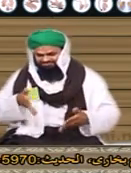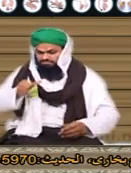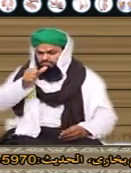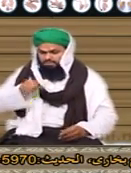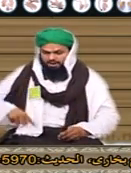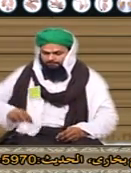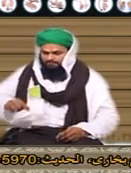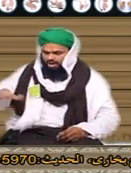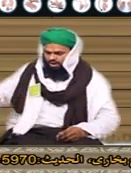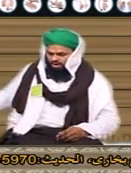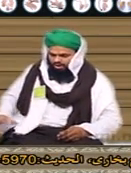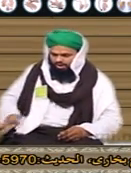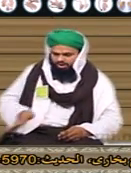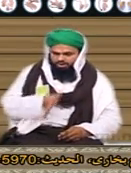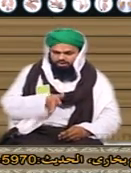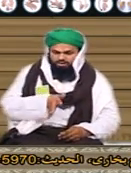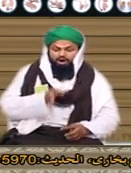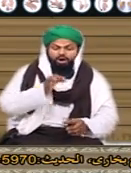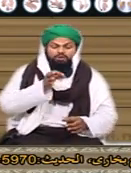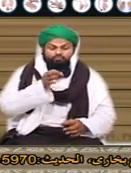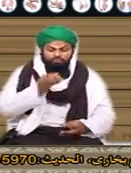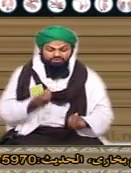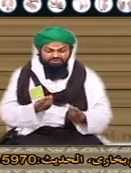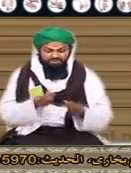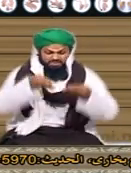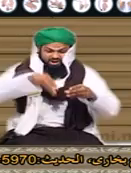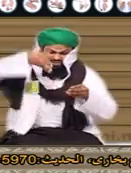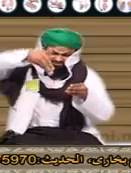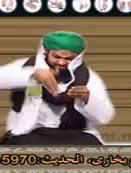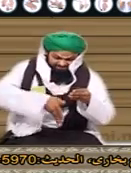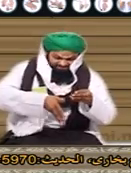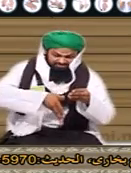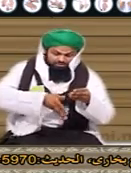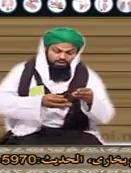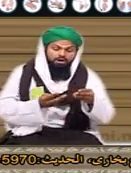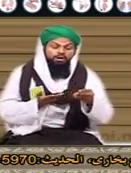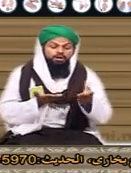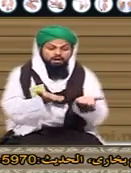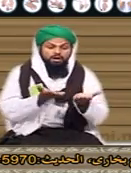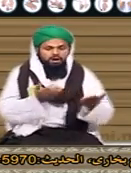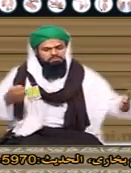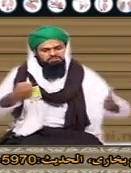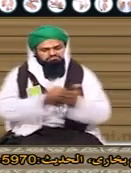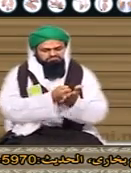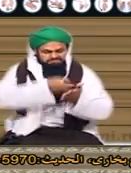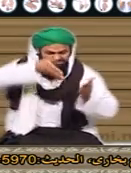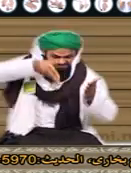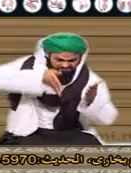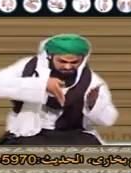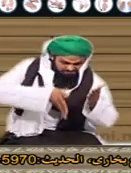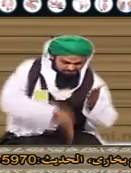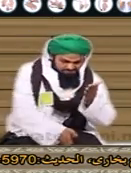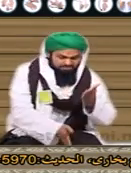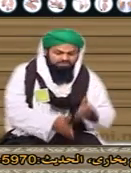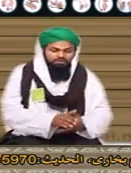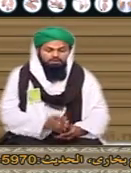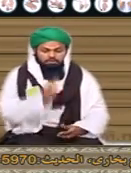تہبند گھسیٹ رہا تھا تو وہ زمین میں دھسا دیا گیا، قیامت تک دھستا رہے گا۔ تو ٹخنے سے نیچے جو